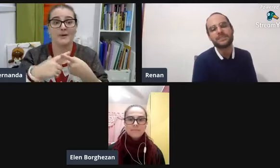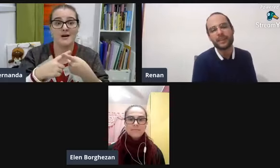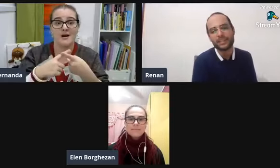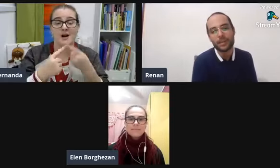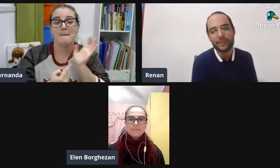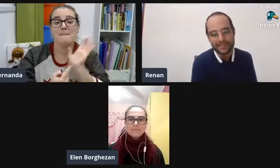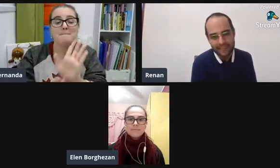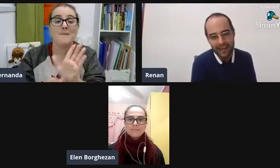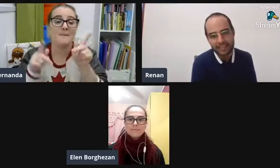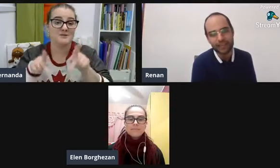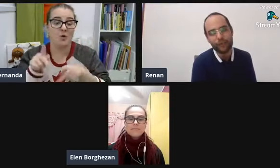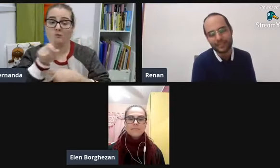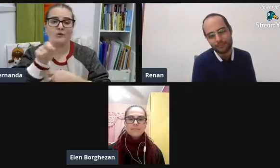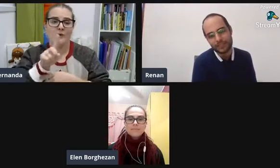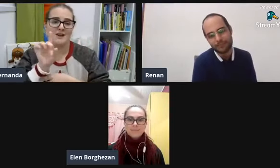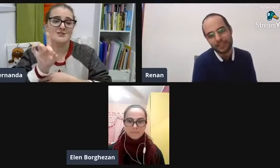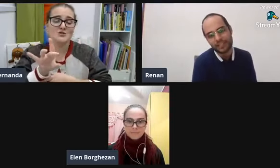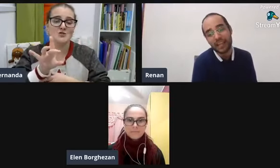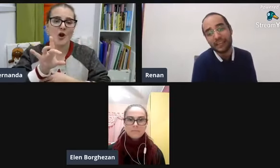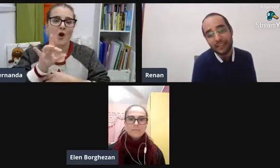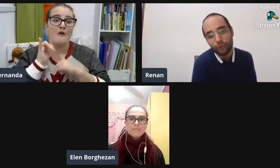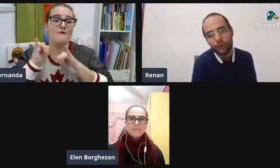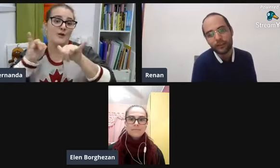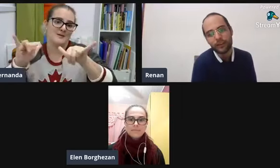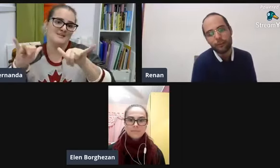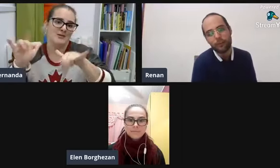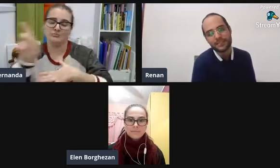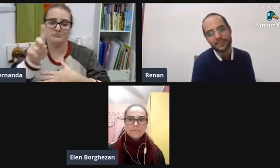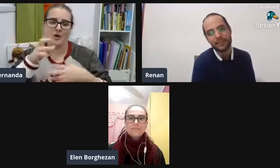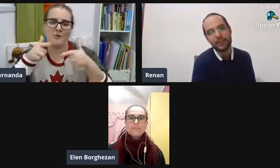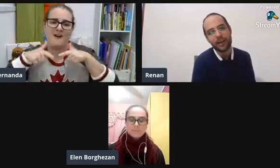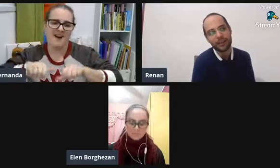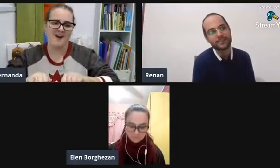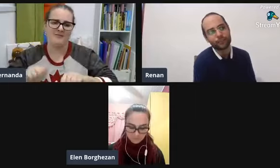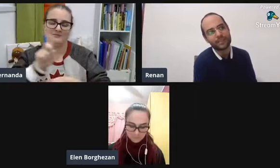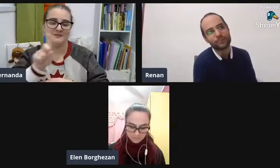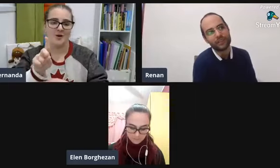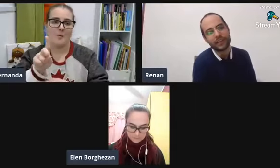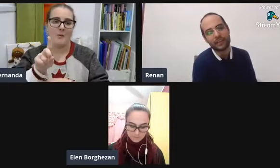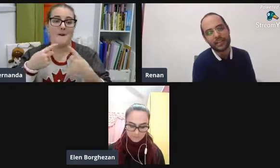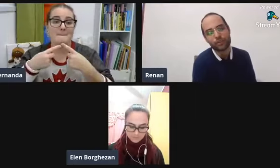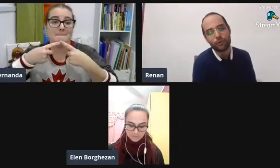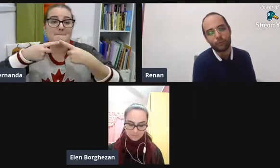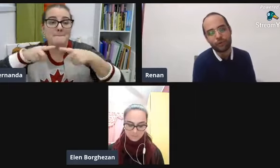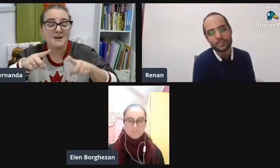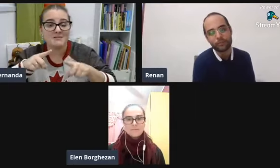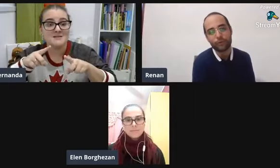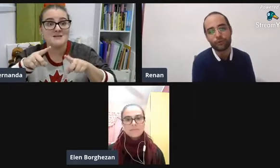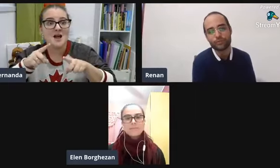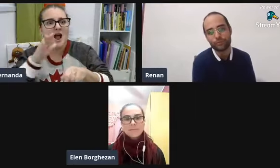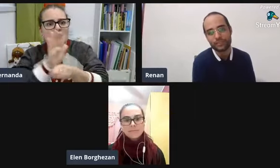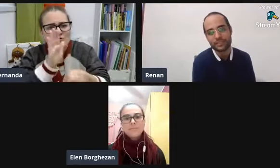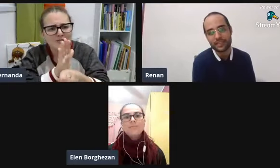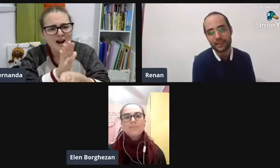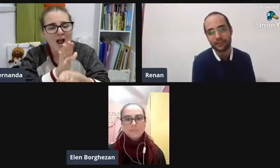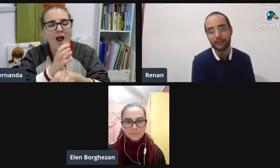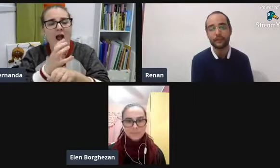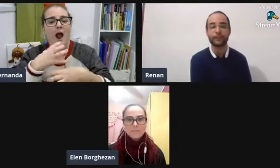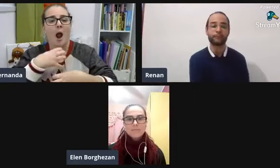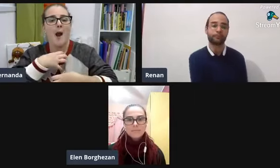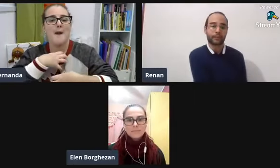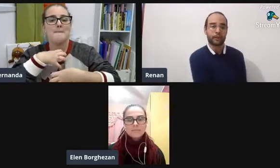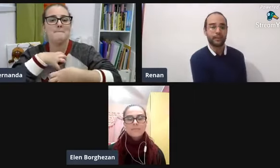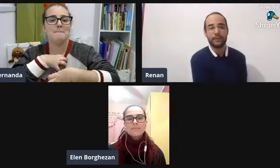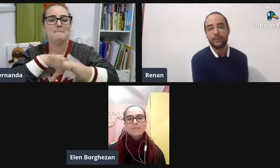é simplesmente a mensagem, não é simplesmente a língua, mas sim a questão da solidariedade com o próximo. Eu costumo